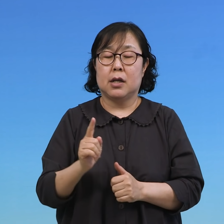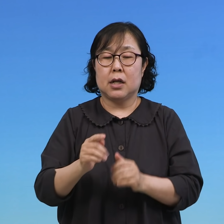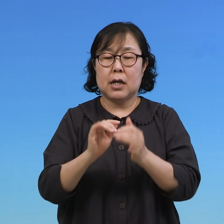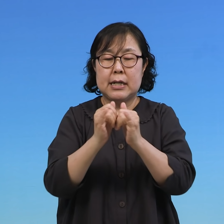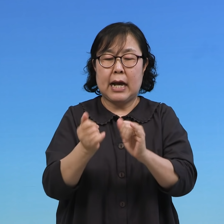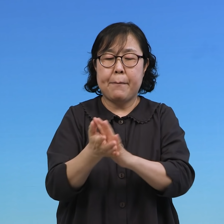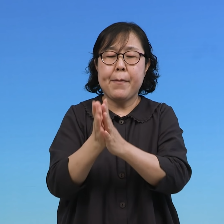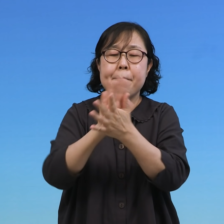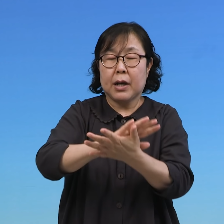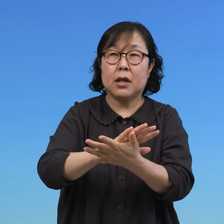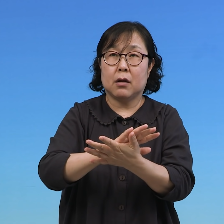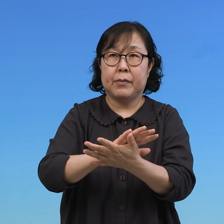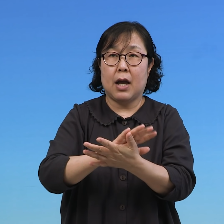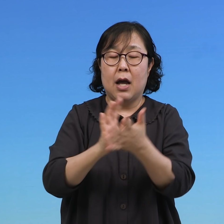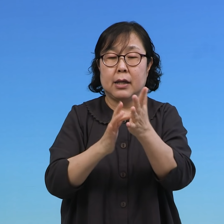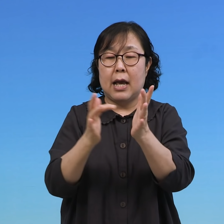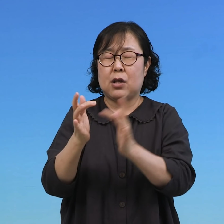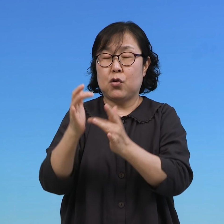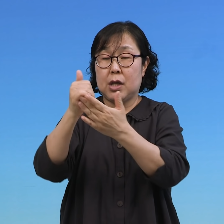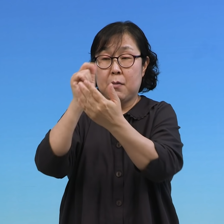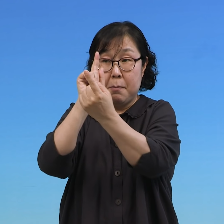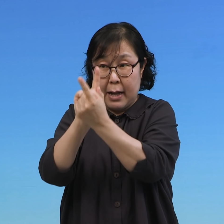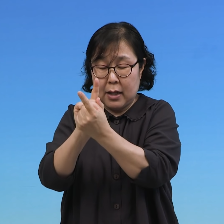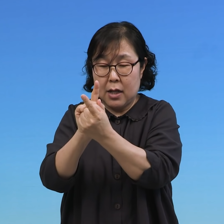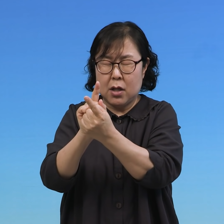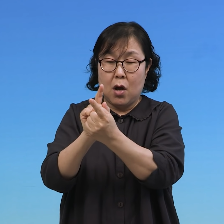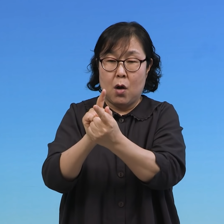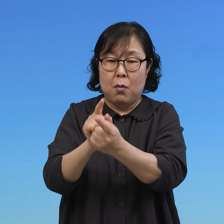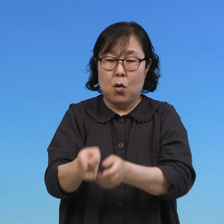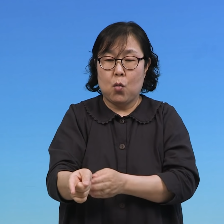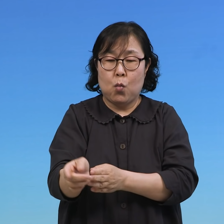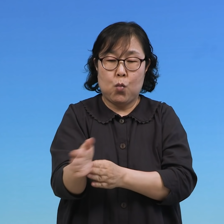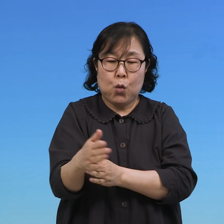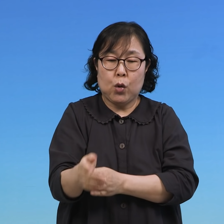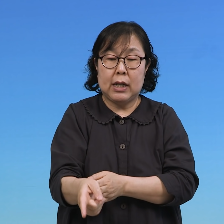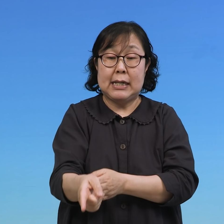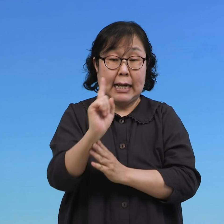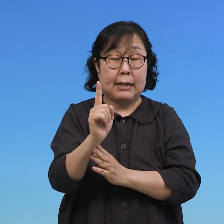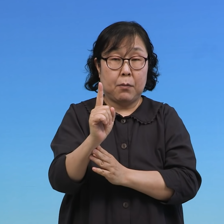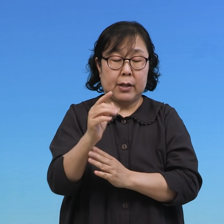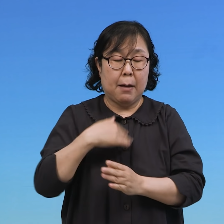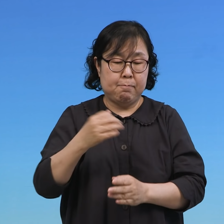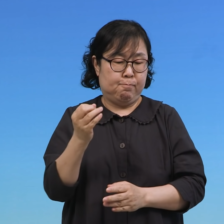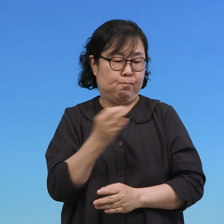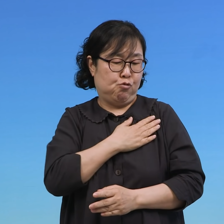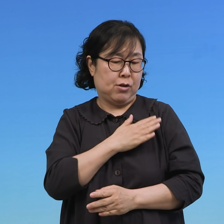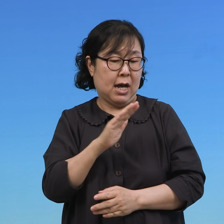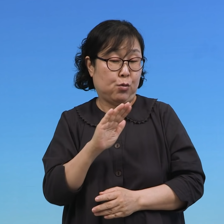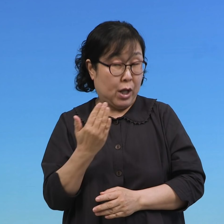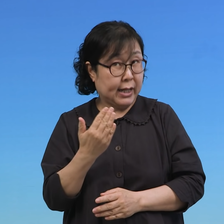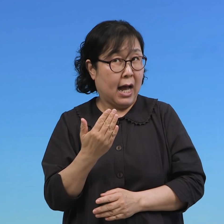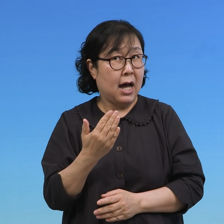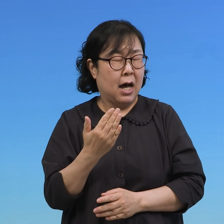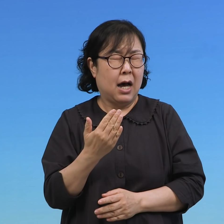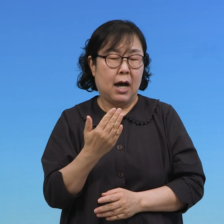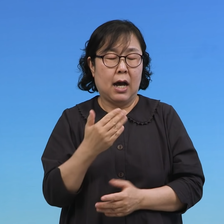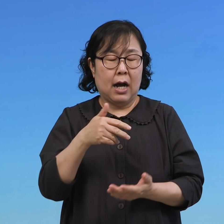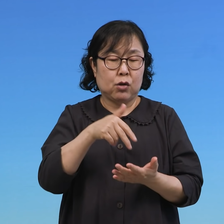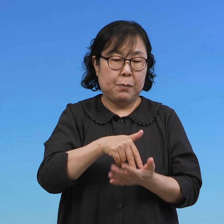차원이 다른 이야기예요. 예수님 만나서 고기 잘 잡게 됐다. 예수님 만나가지고 이제 뭐 좀 돈 좀 벌었다. 이런 것과는